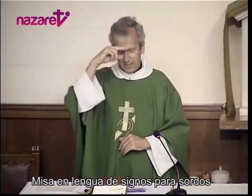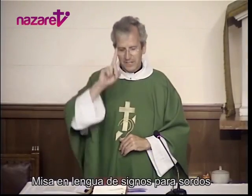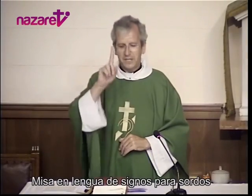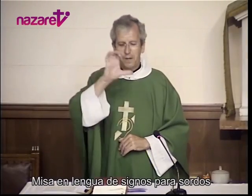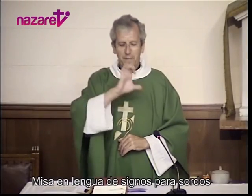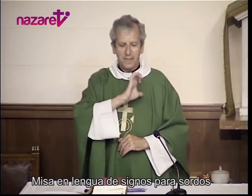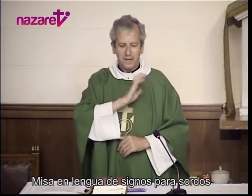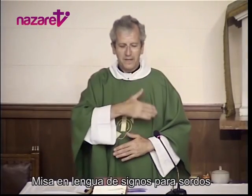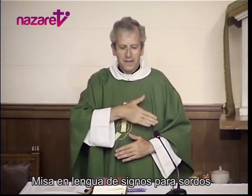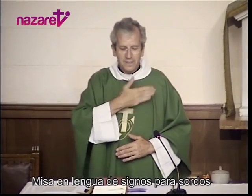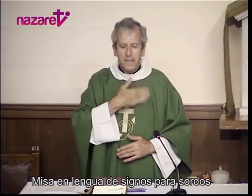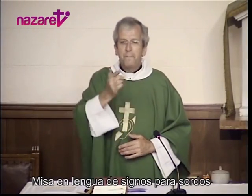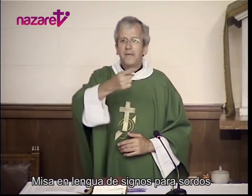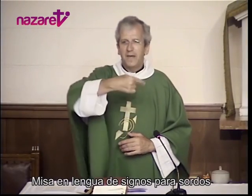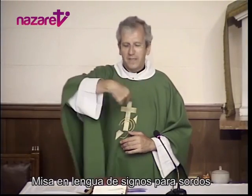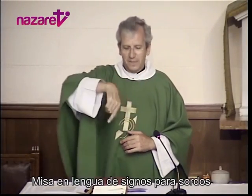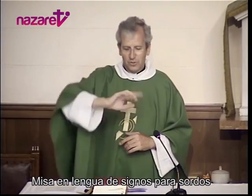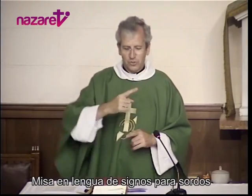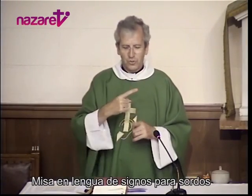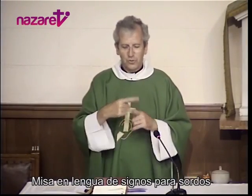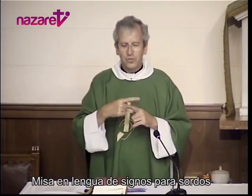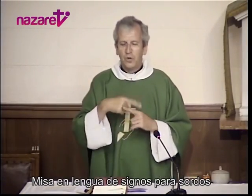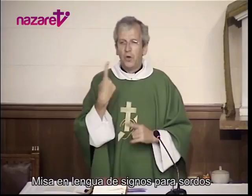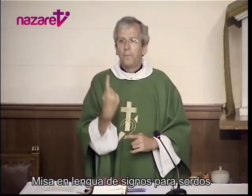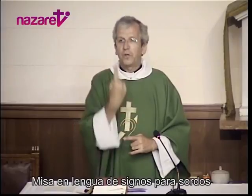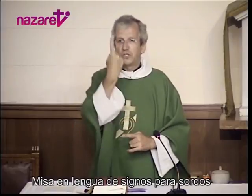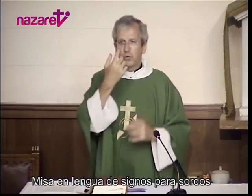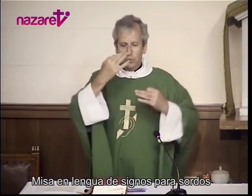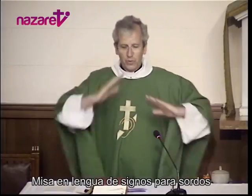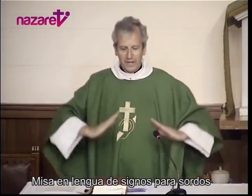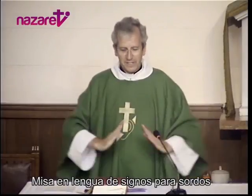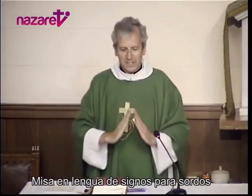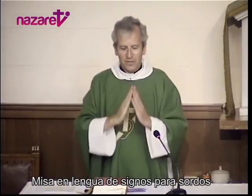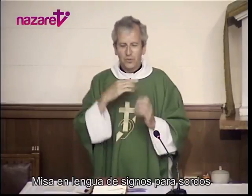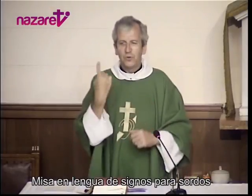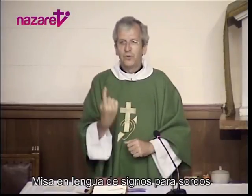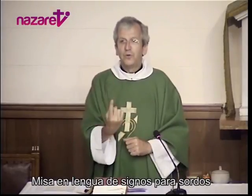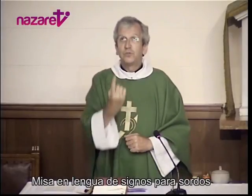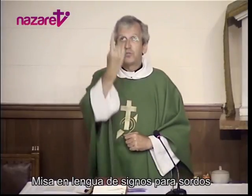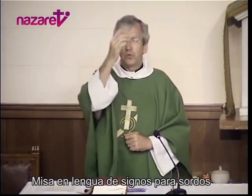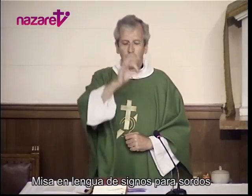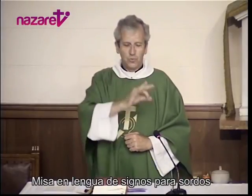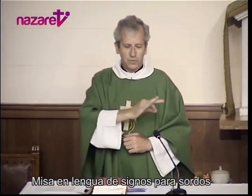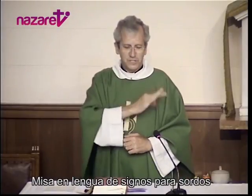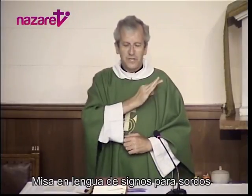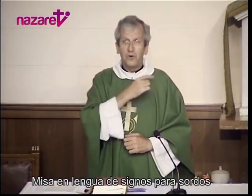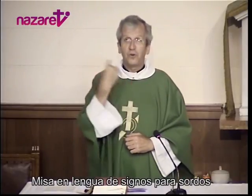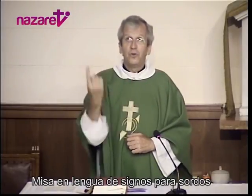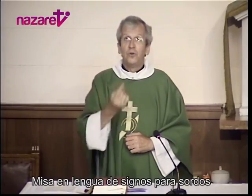derecha del Padre, ten piedad de nosotros. Porque solo tú eres santo, solo tú, Señor,